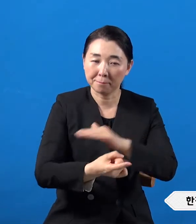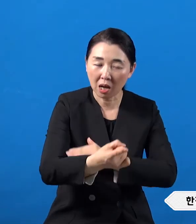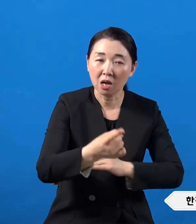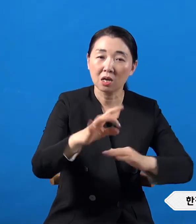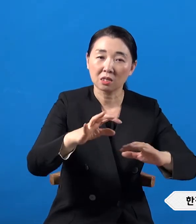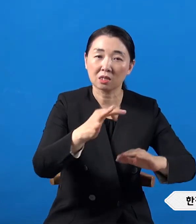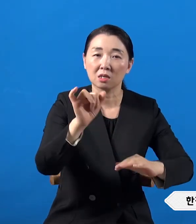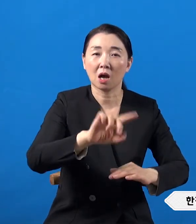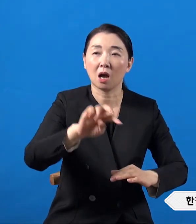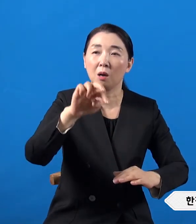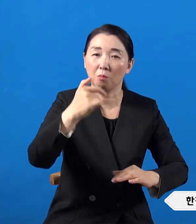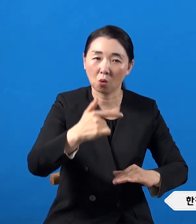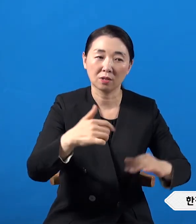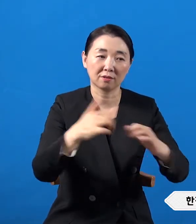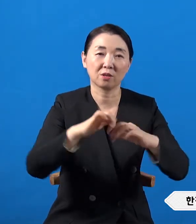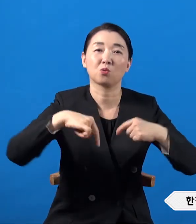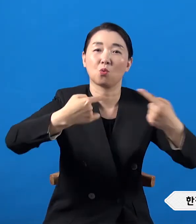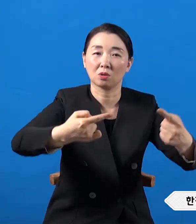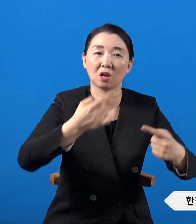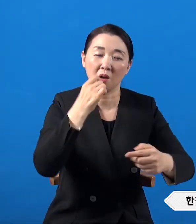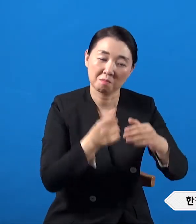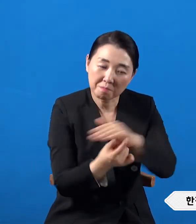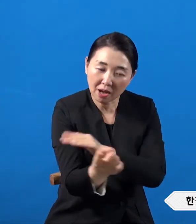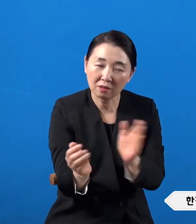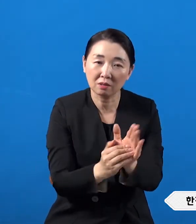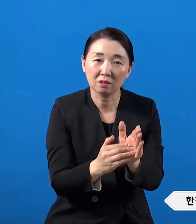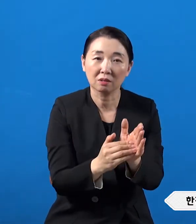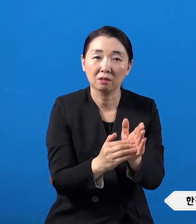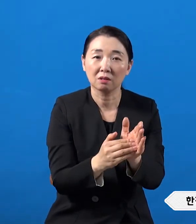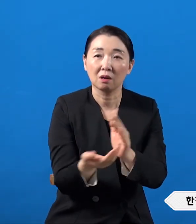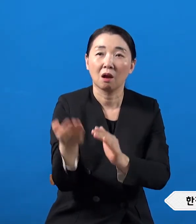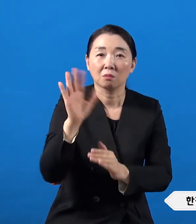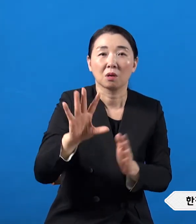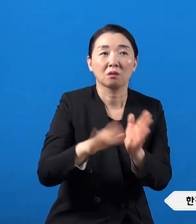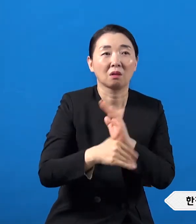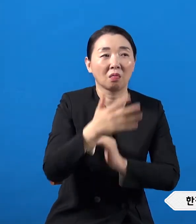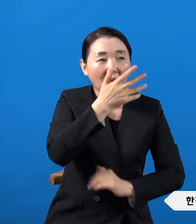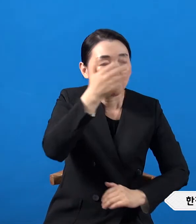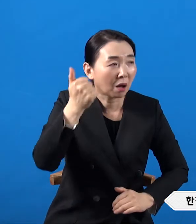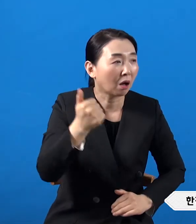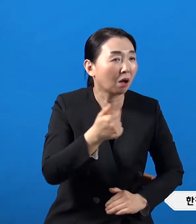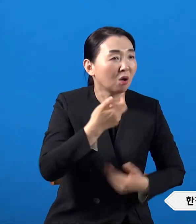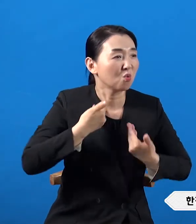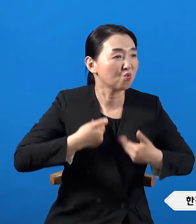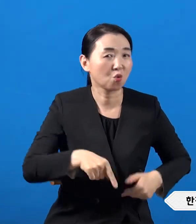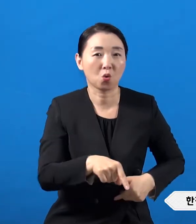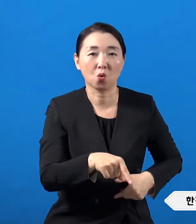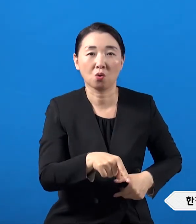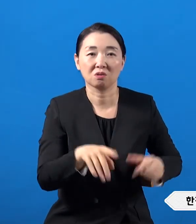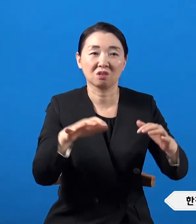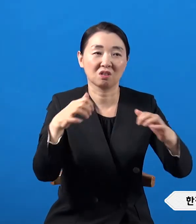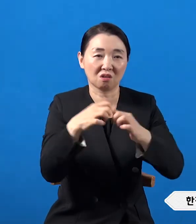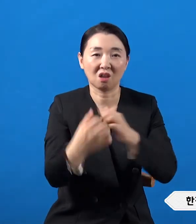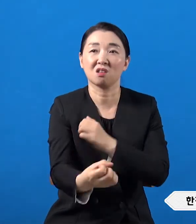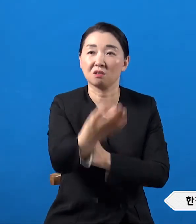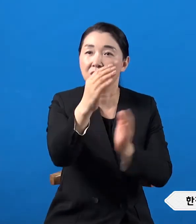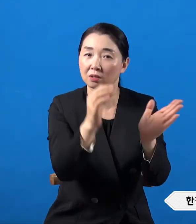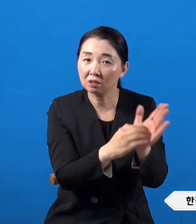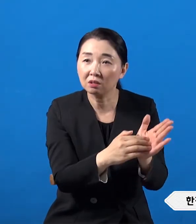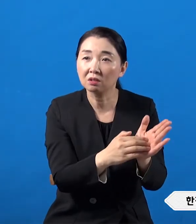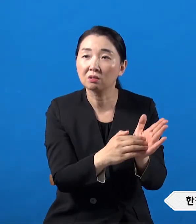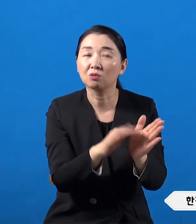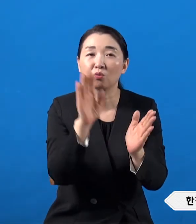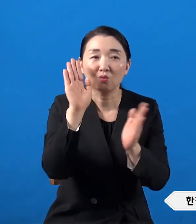전쟁에 동참하라고 요청을 했습니다. 그런데도 그때는 모른 척하고 잠잠히 있더니 이제 전쟁이